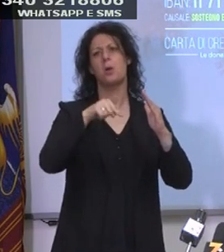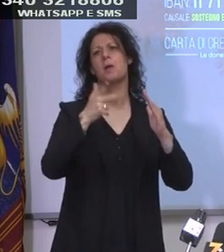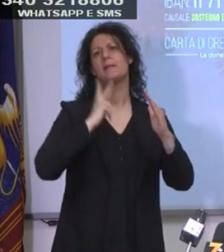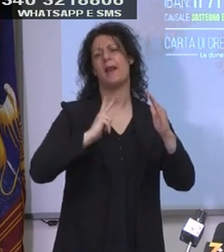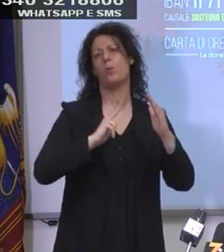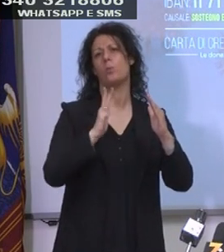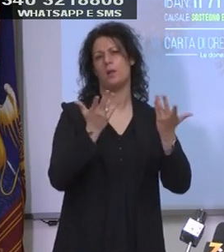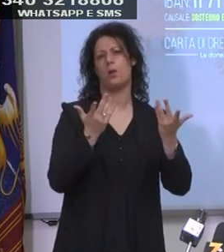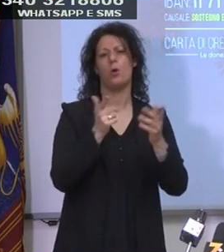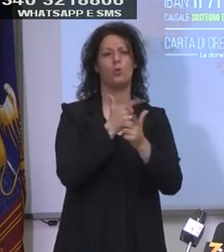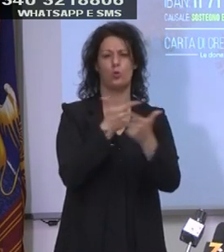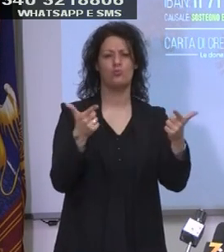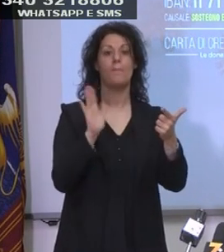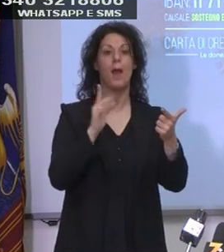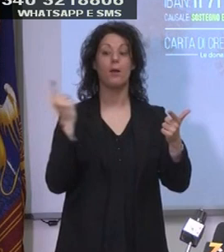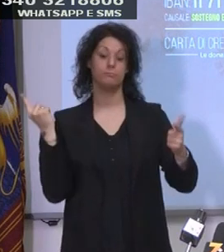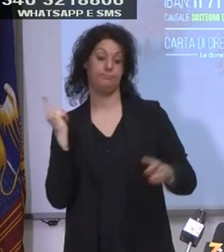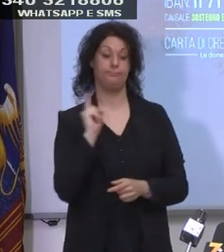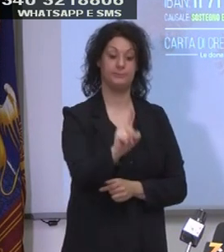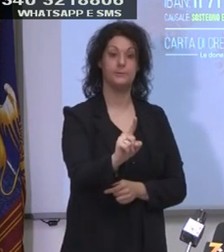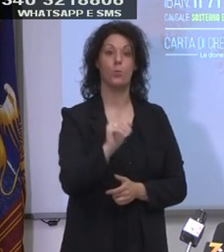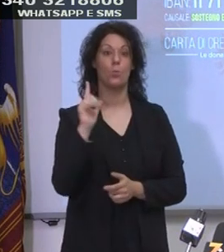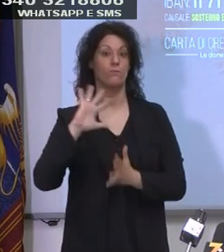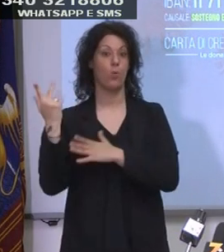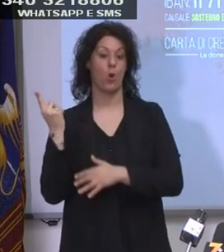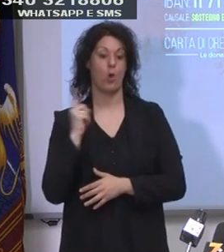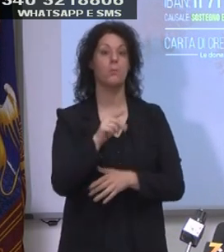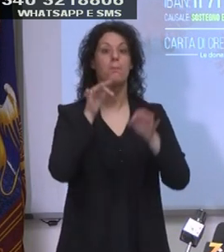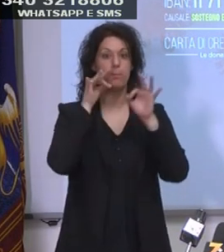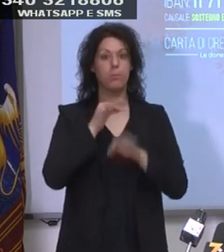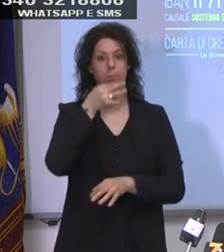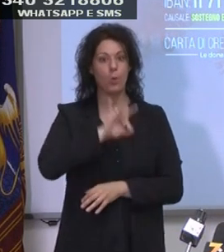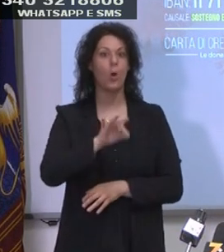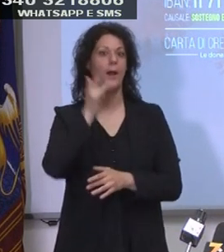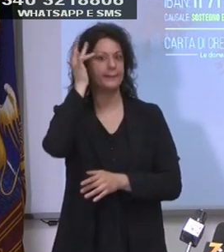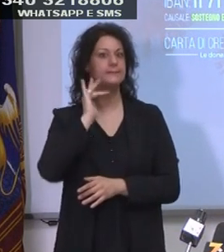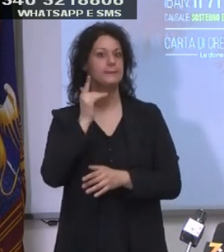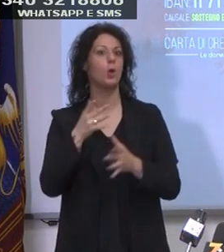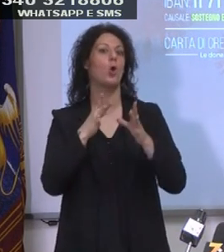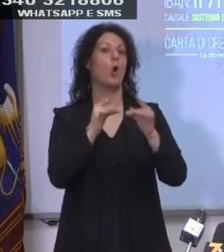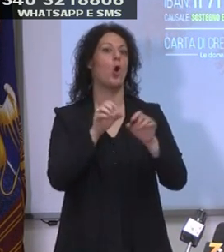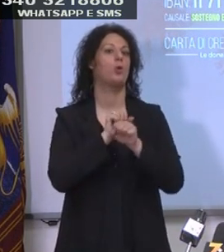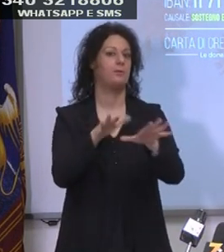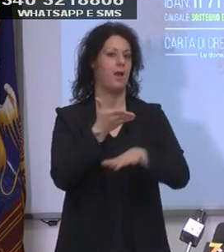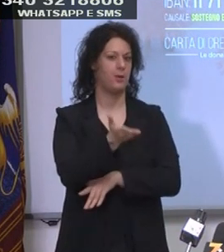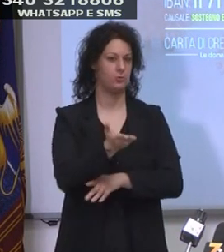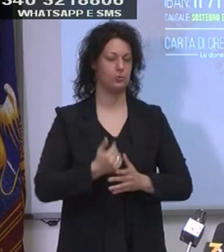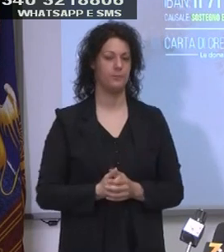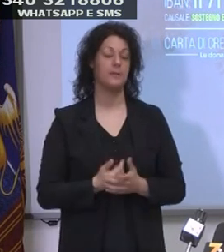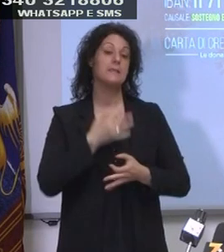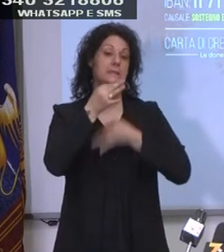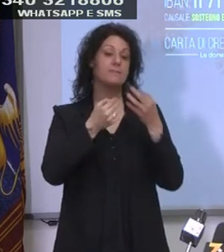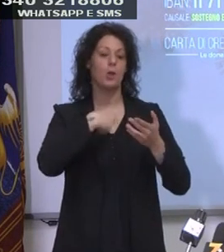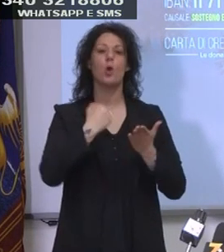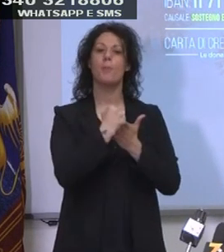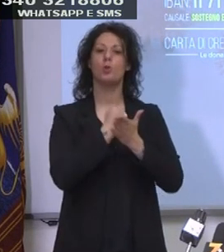una responsabilità oggettiva da parte della gestione, noi possiamo dare delle linee guida, ma poi è giusto che la gestione decida